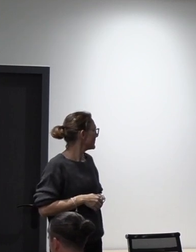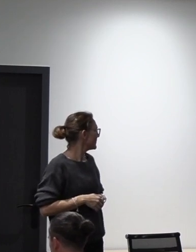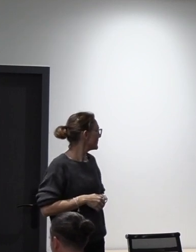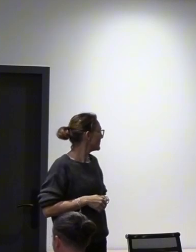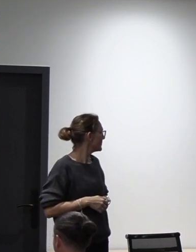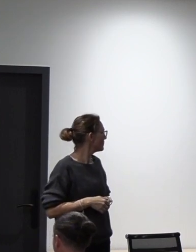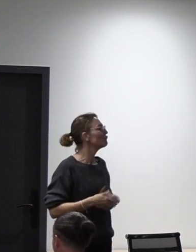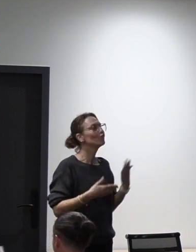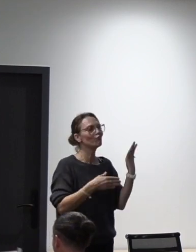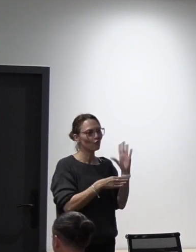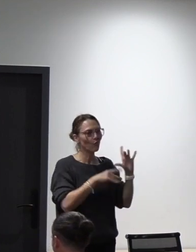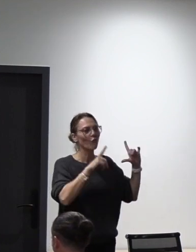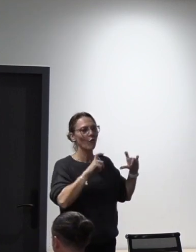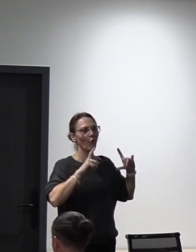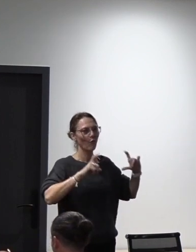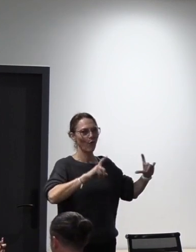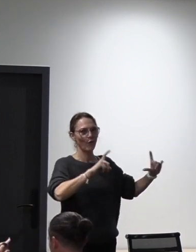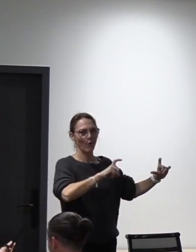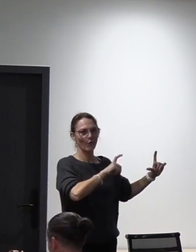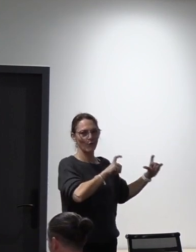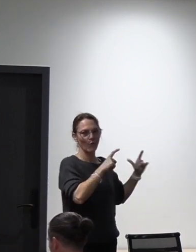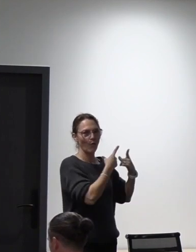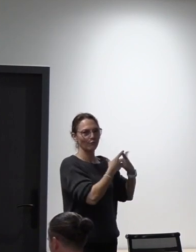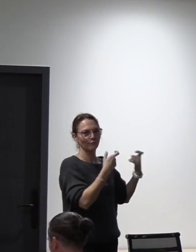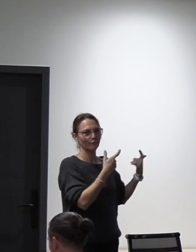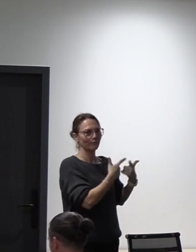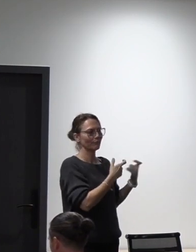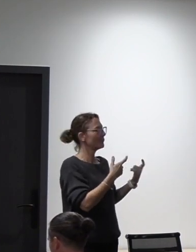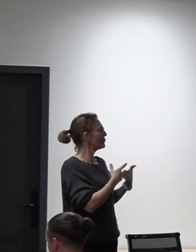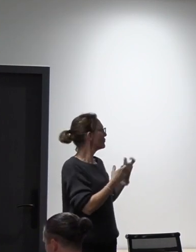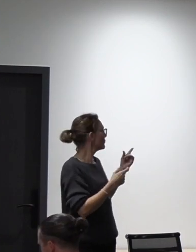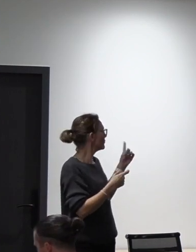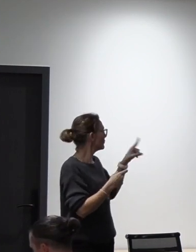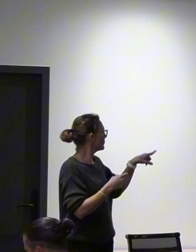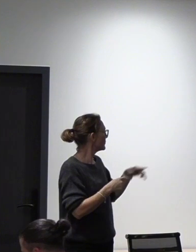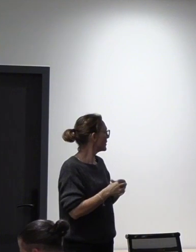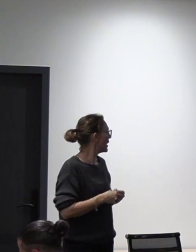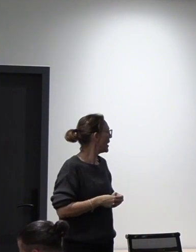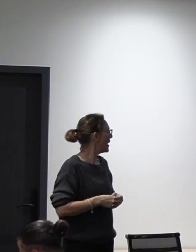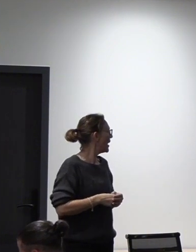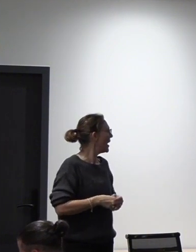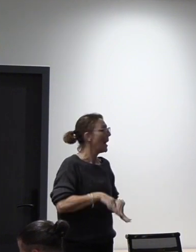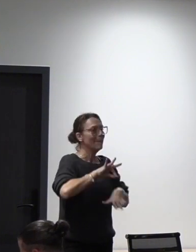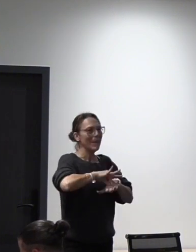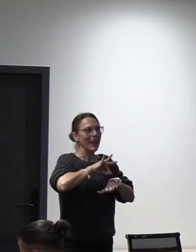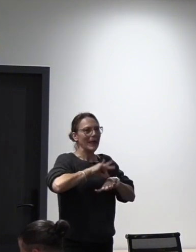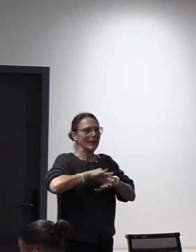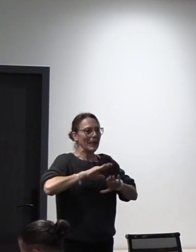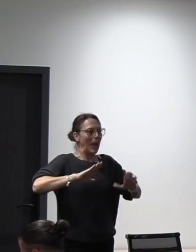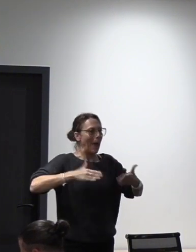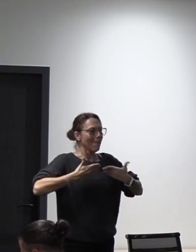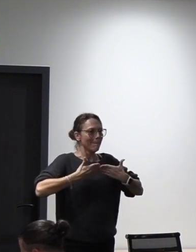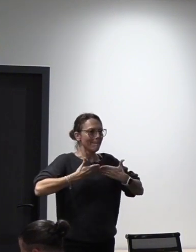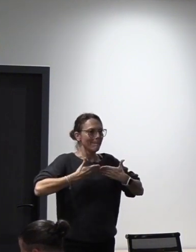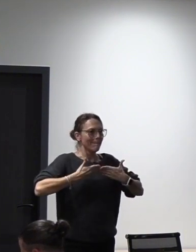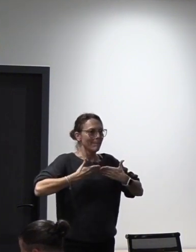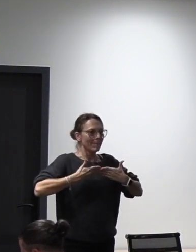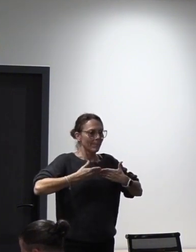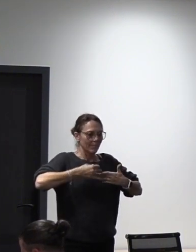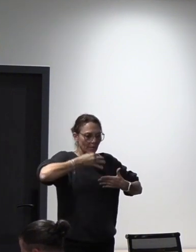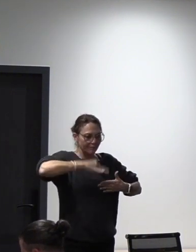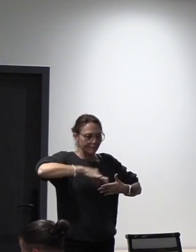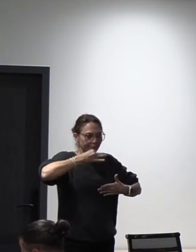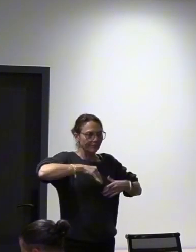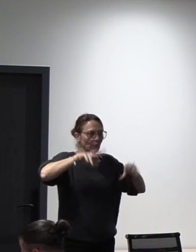montré Petrucciani, Stéphane Hawkins, il y en a plein d'autres. Stéphane Hawkins, maladie de Charcot pendant 30 ans, quasi tétraplégique, il parlait sur un